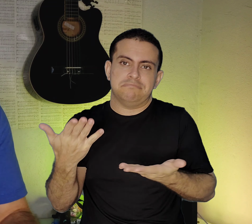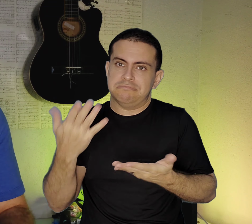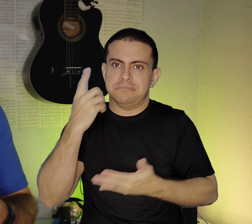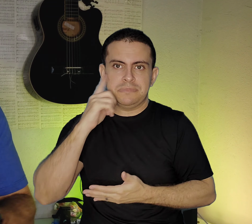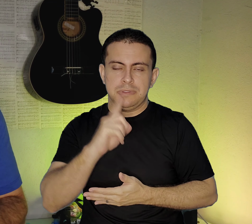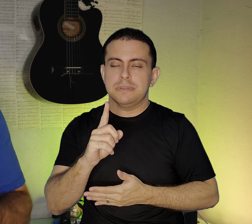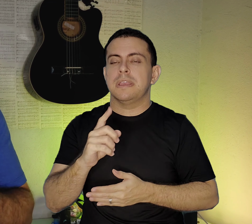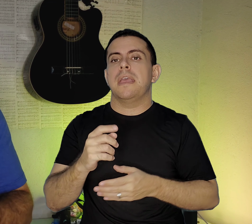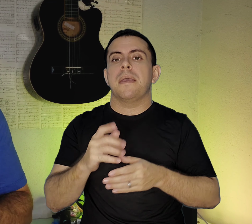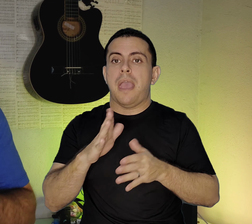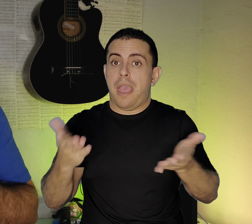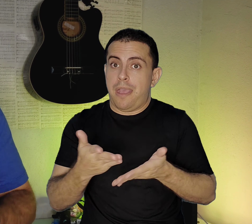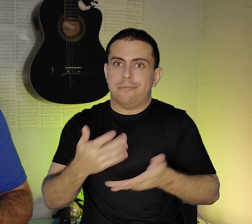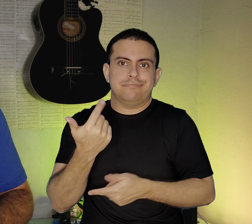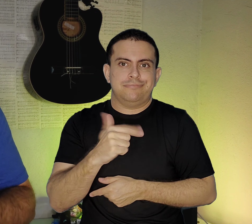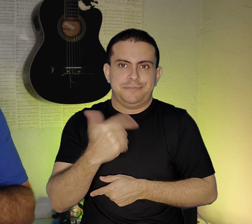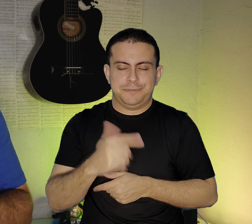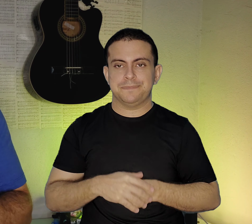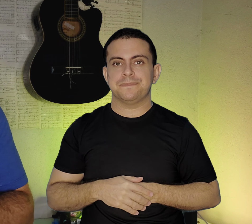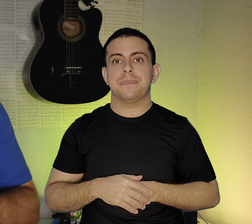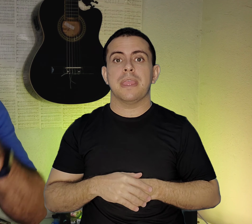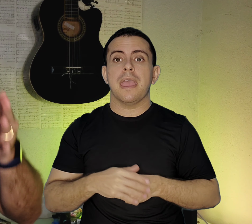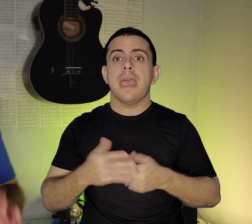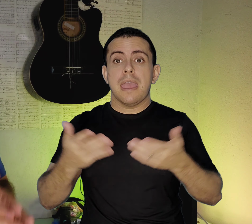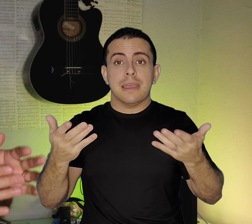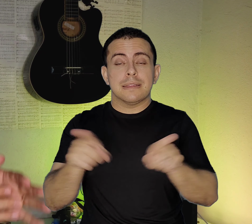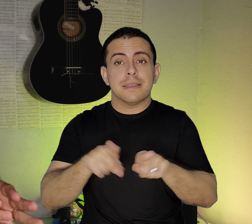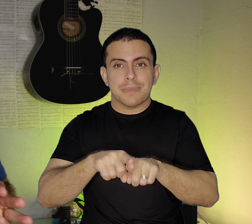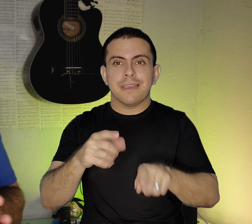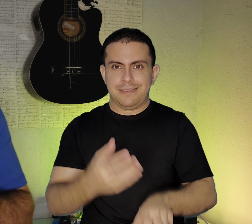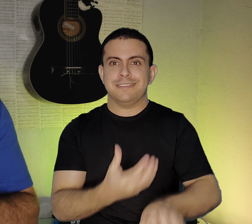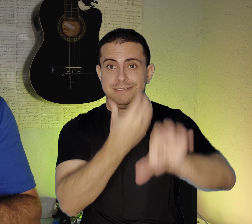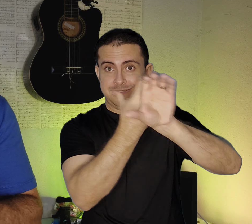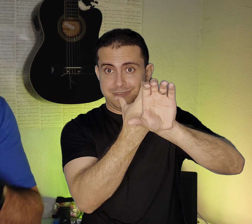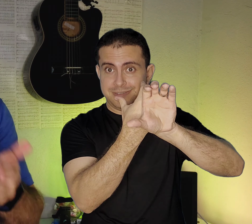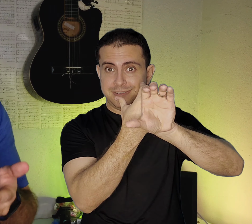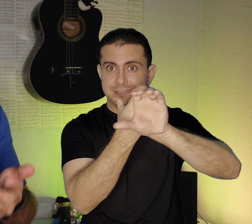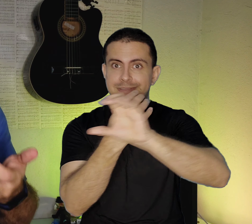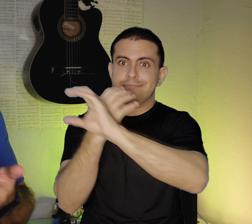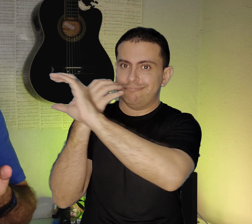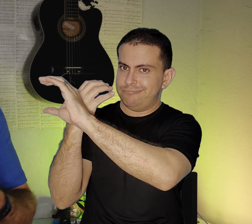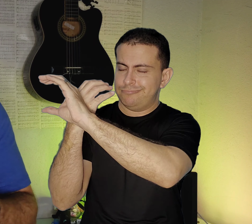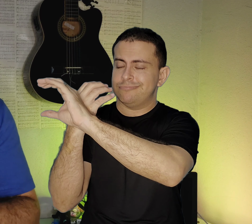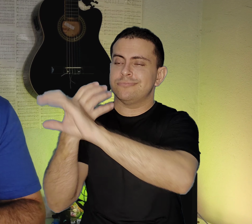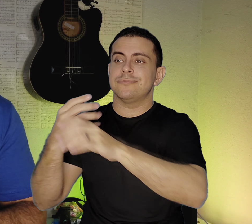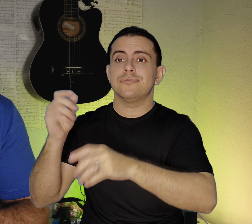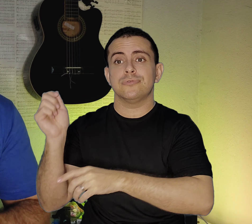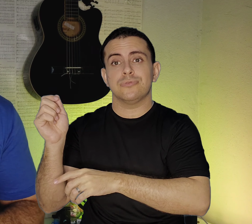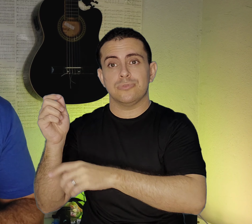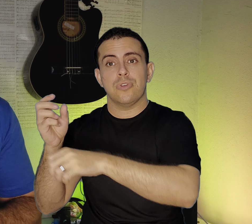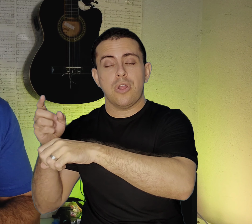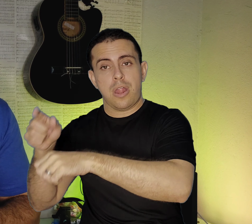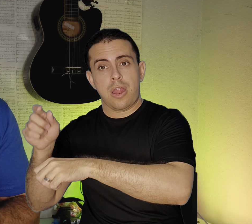ter ou não Mas por enquanto ainda não temos E também as chamadas de vídeo Por enquanto se limitam a uma pessoa Enquanto no